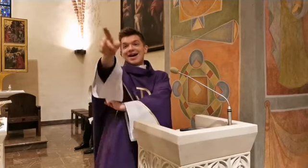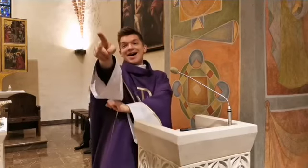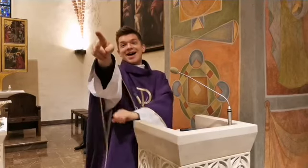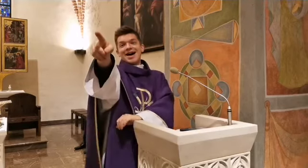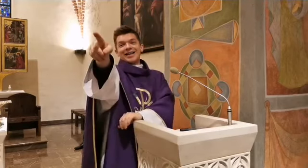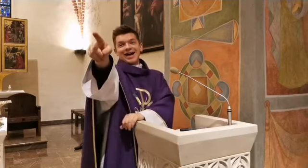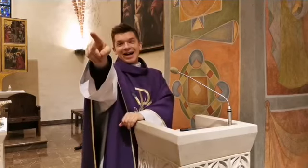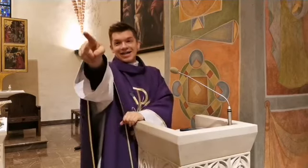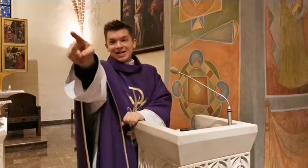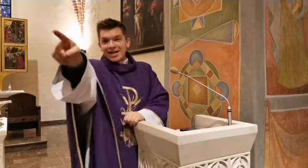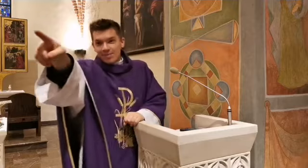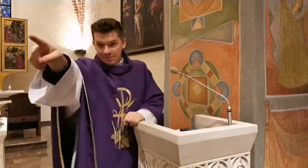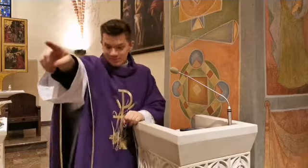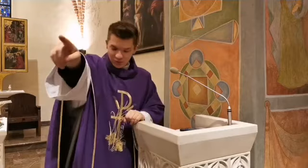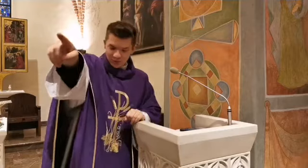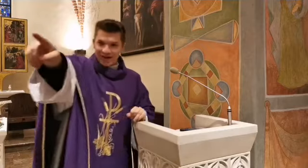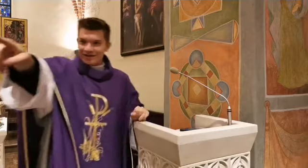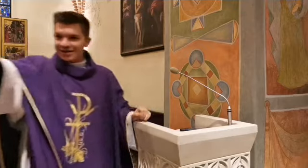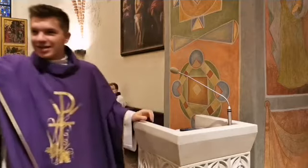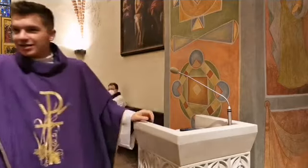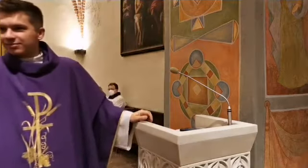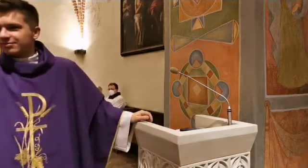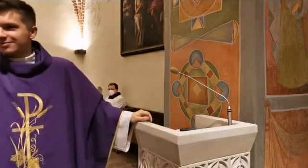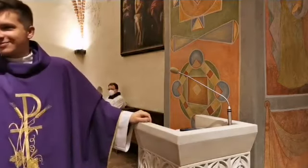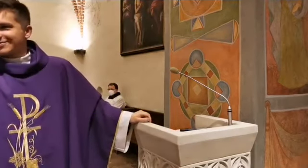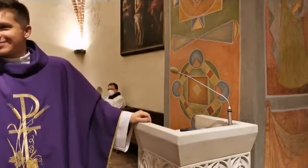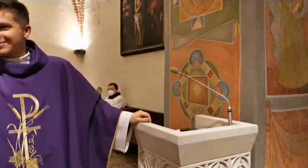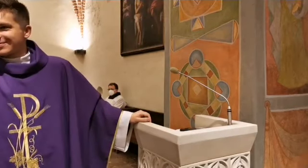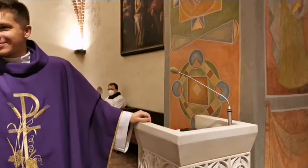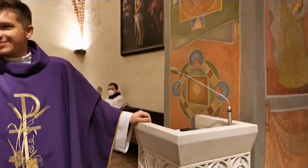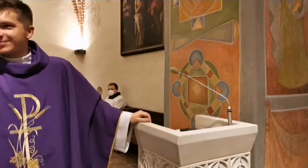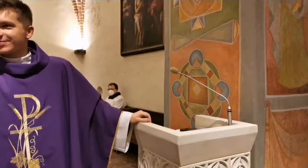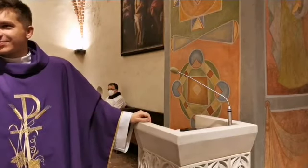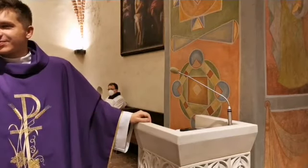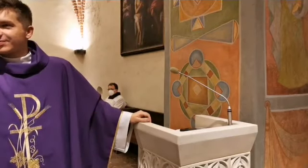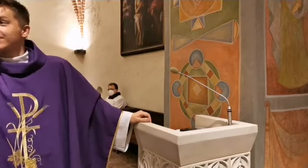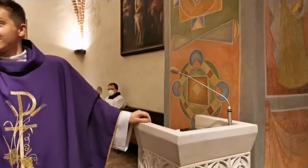A tak, super.